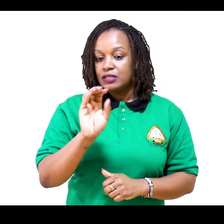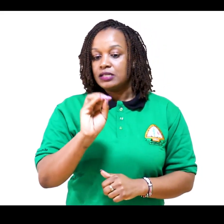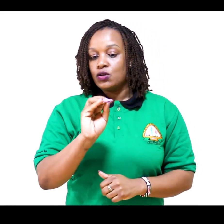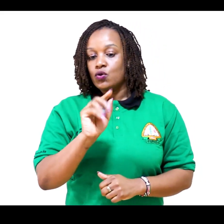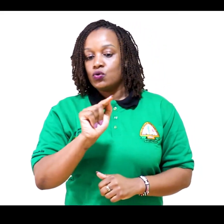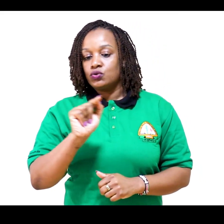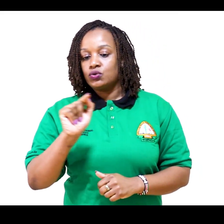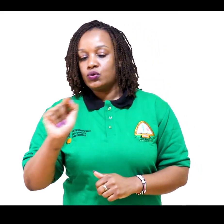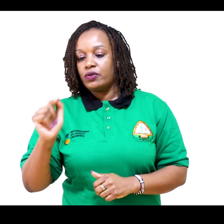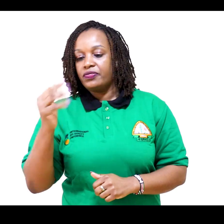kutoka 0 hadi